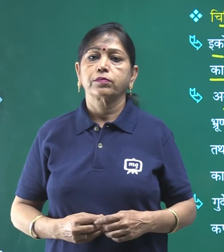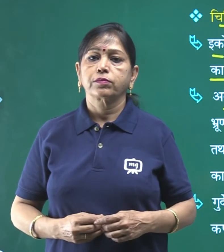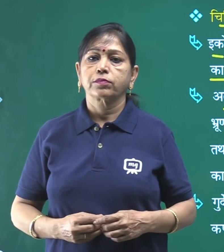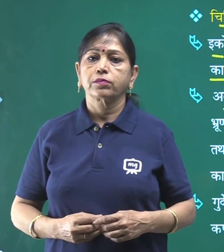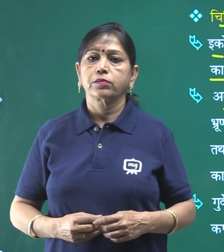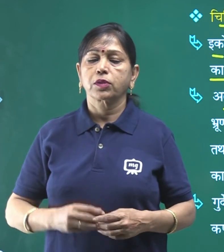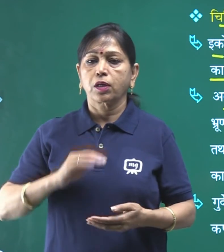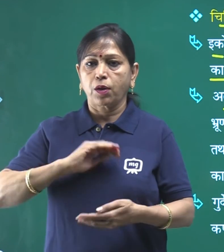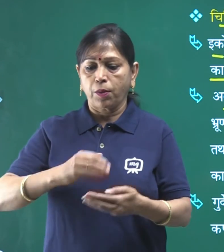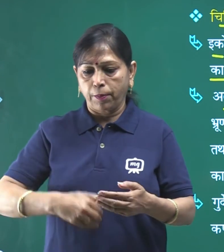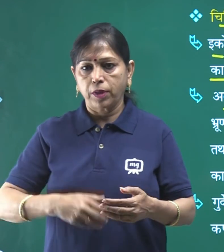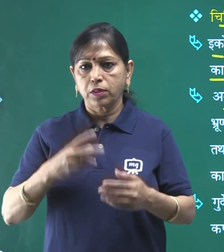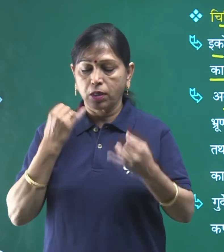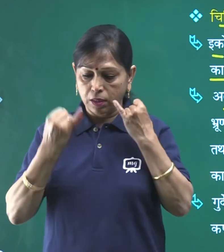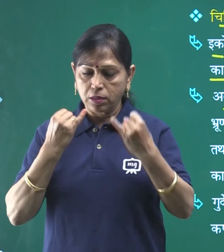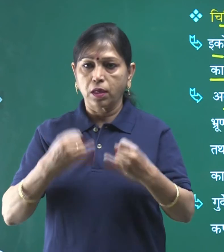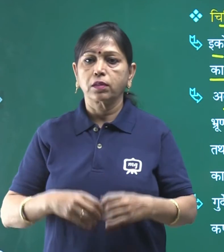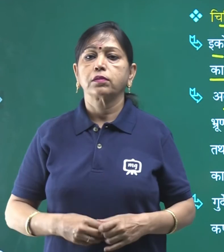भ्रूण की जांच